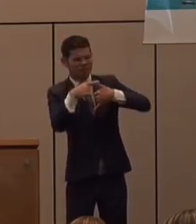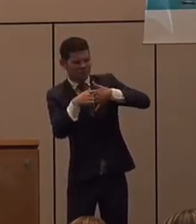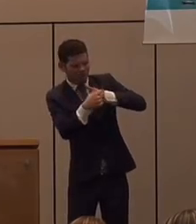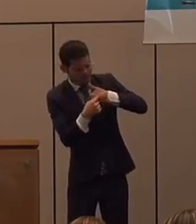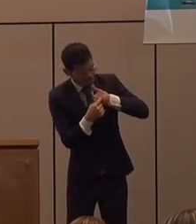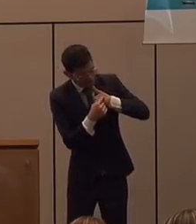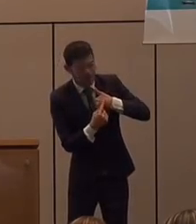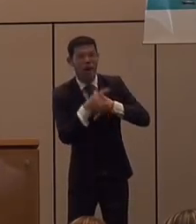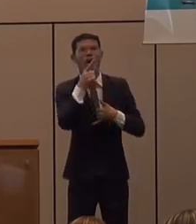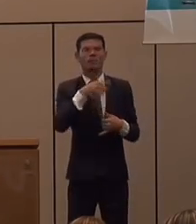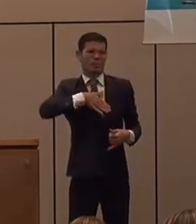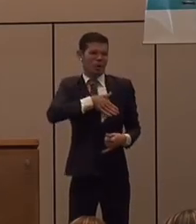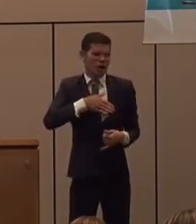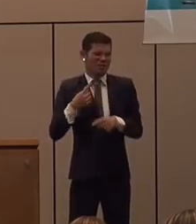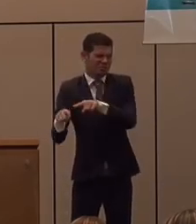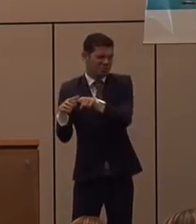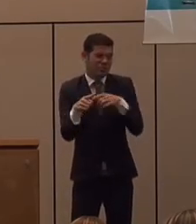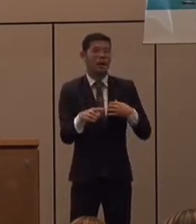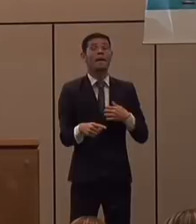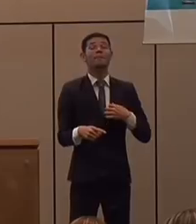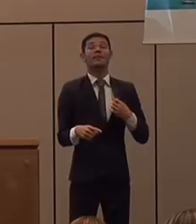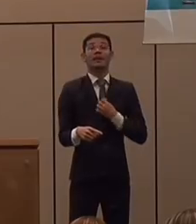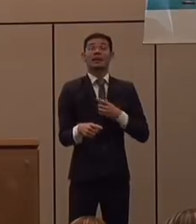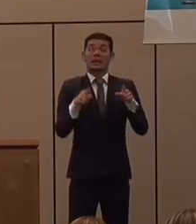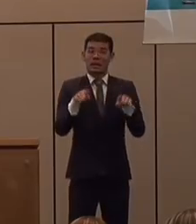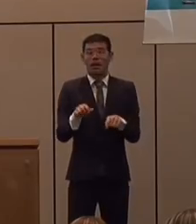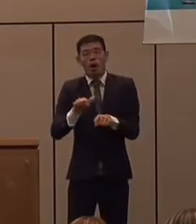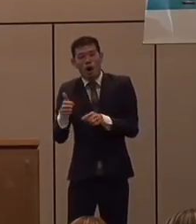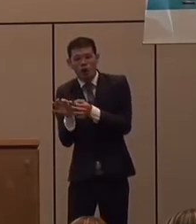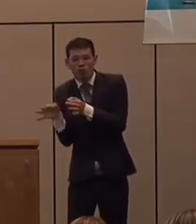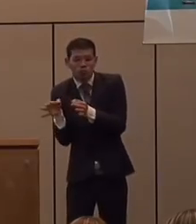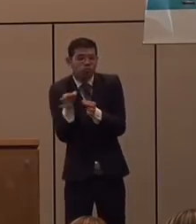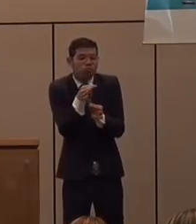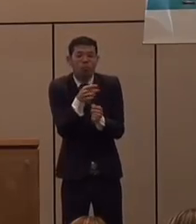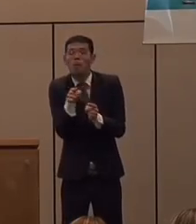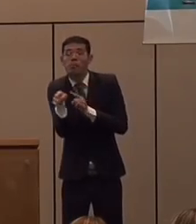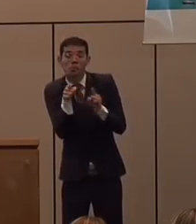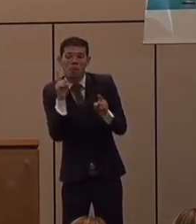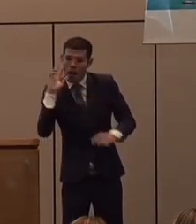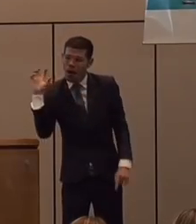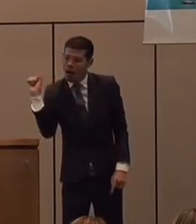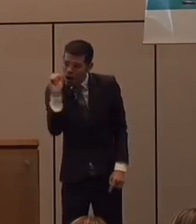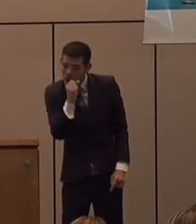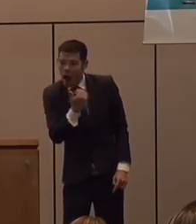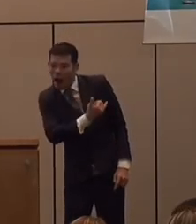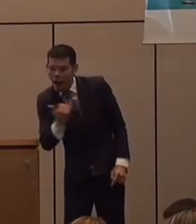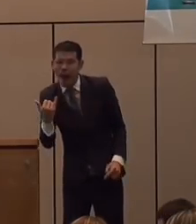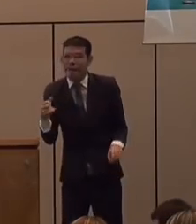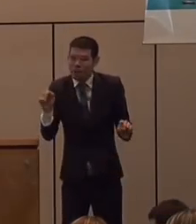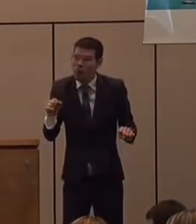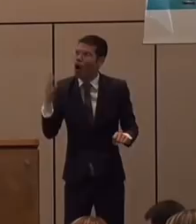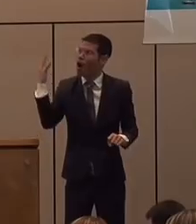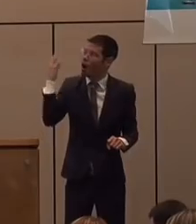particulares también existen algunos municipios dentro de la zona que se han identificado que tienen una vocación turística que tienen un potencial